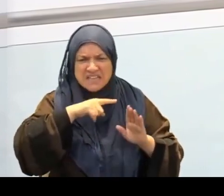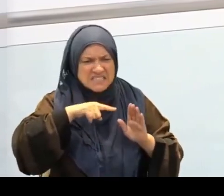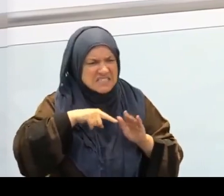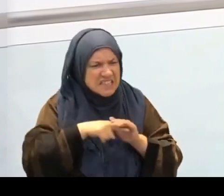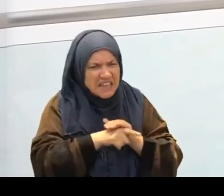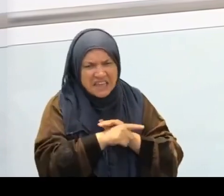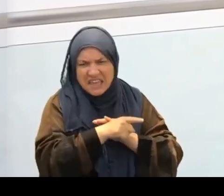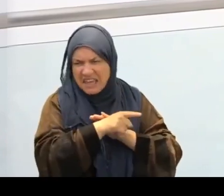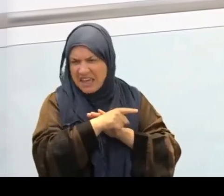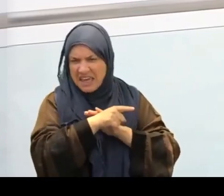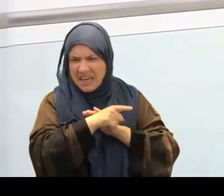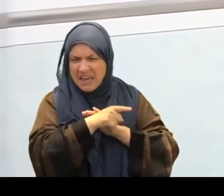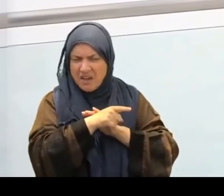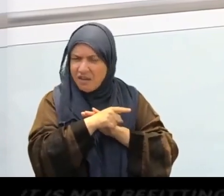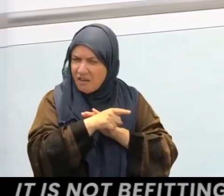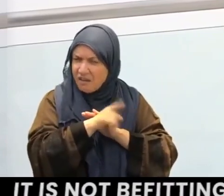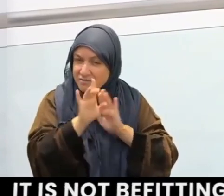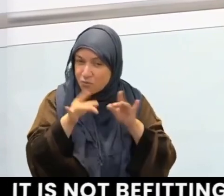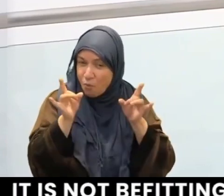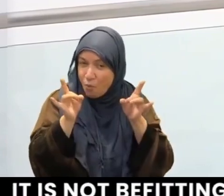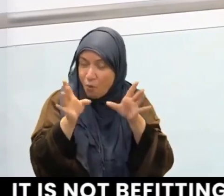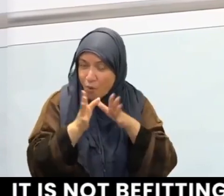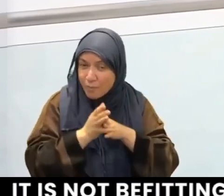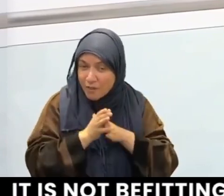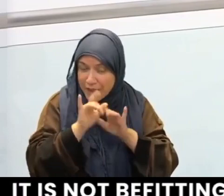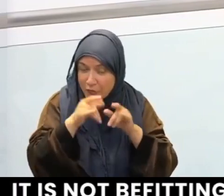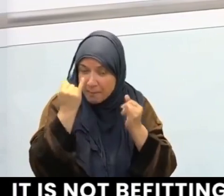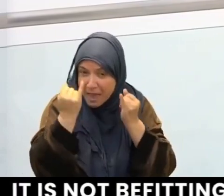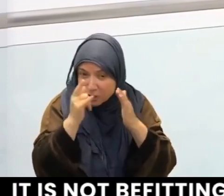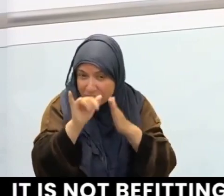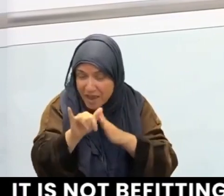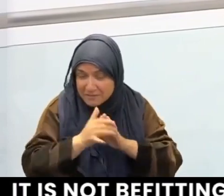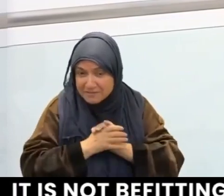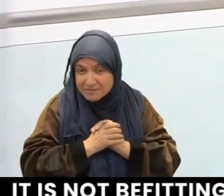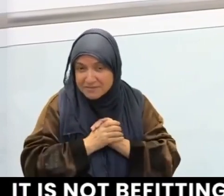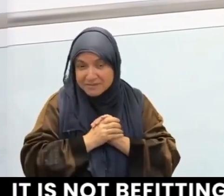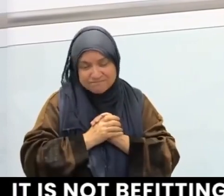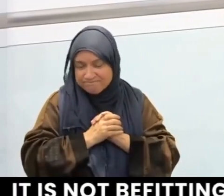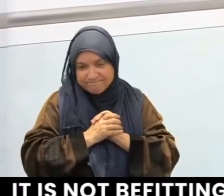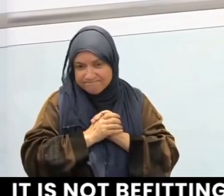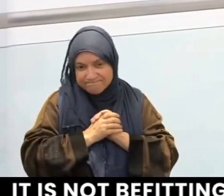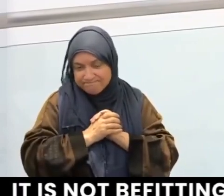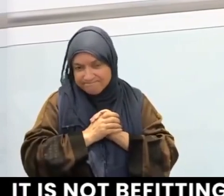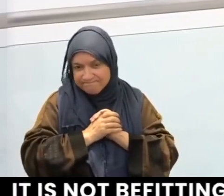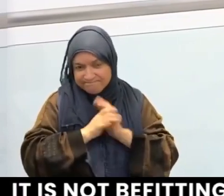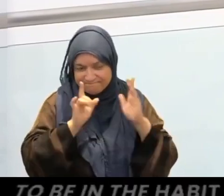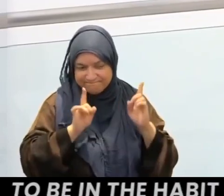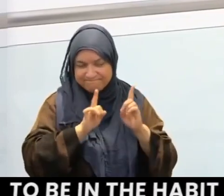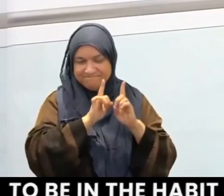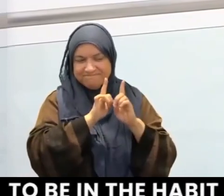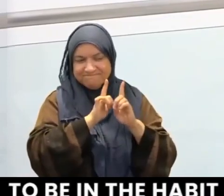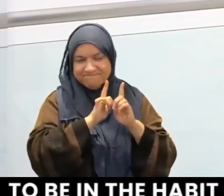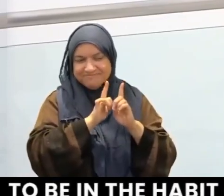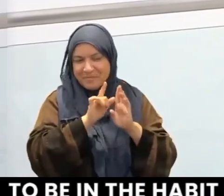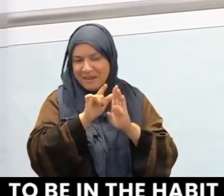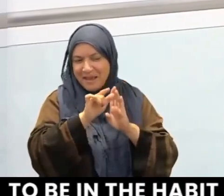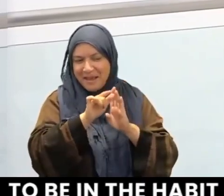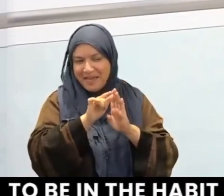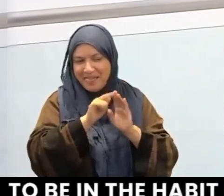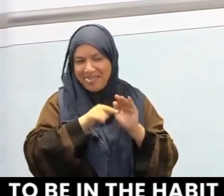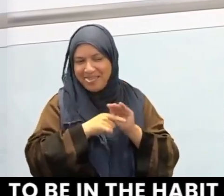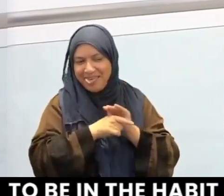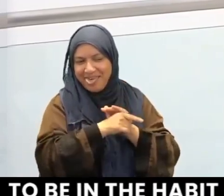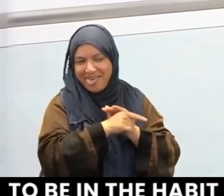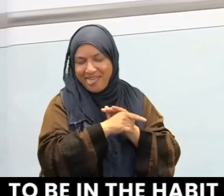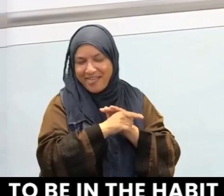لصديق أن يكون لعانا. It is not befitting for a siddiq, for a truthful person, to be in the habit of having a